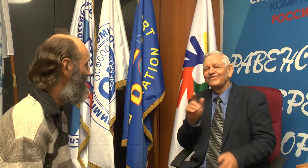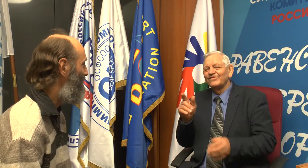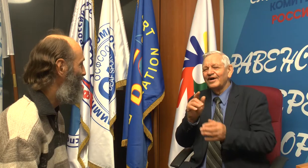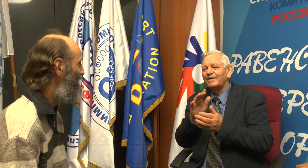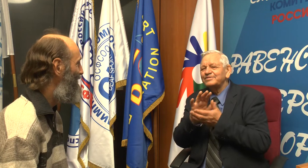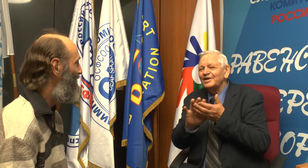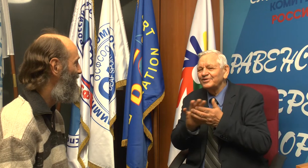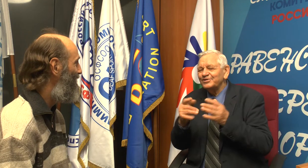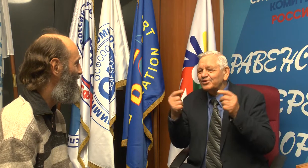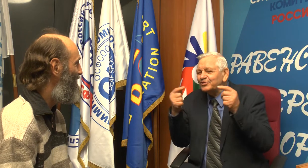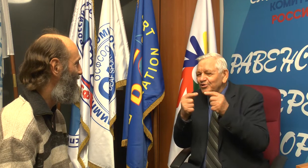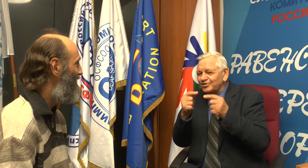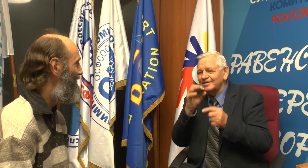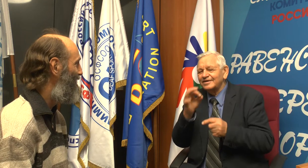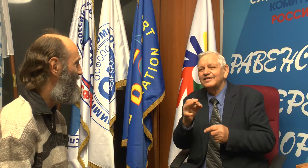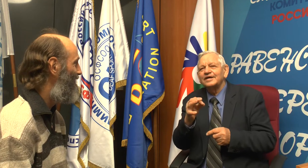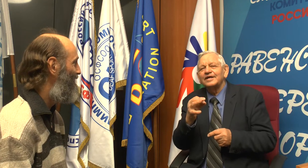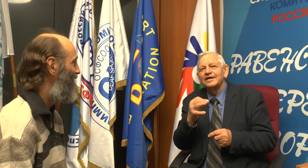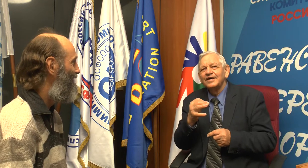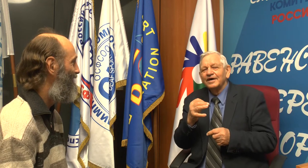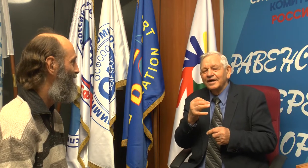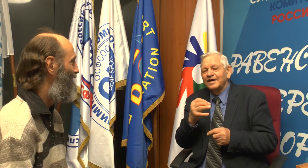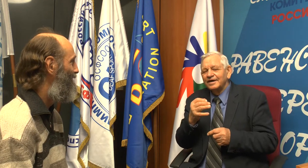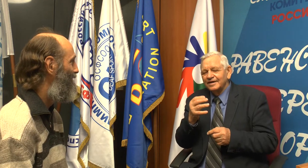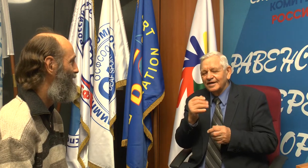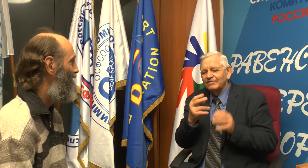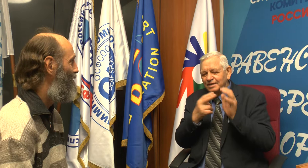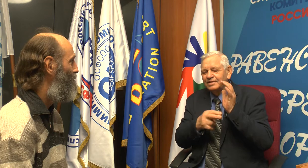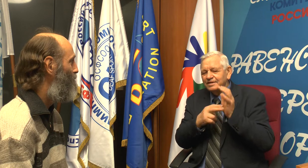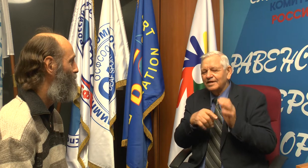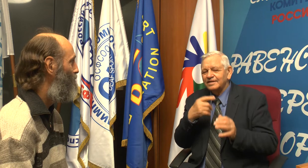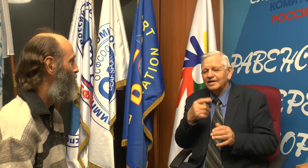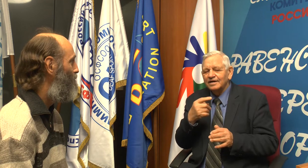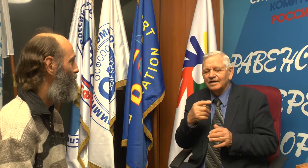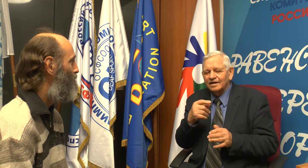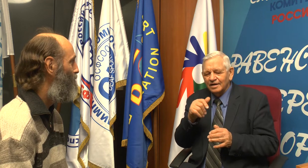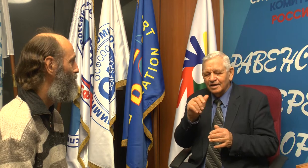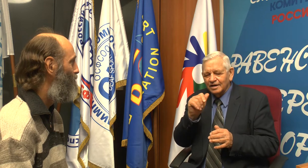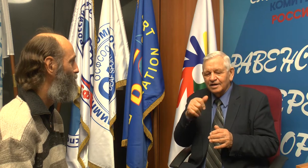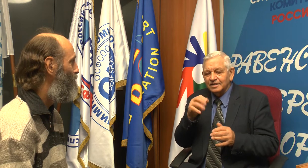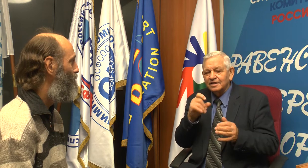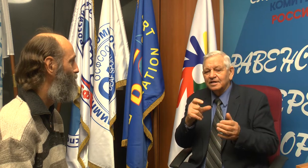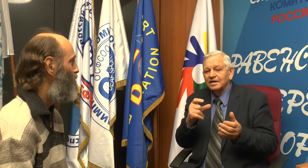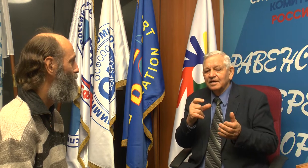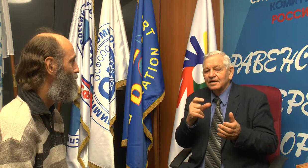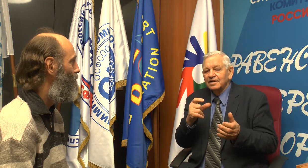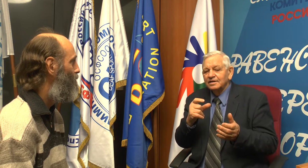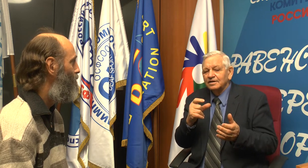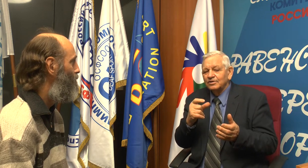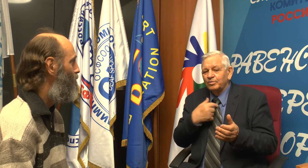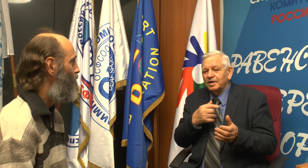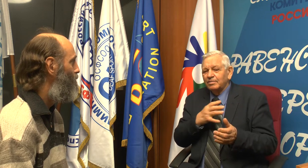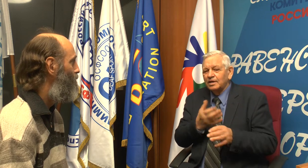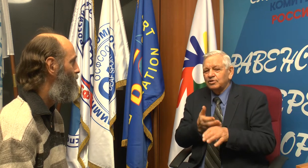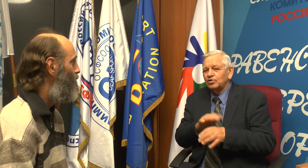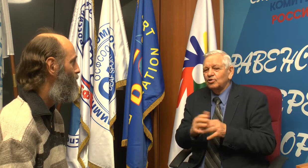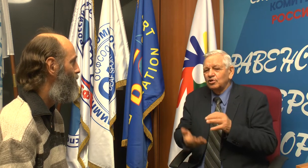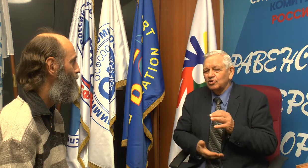Вы абсолютно точно сказали, да, в 70-х годах у меня была тяжелая